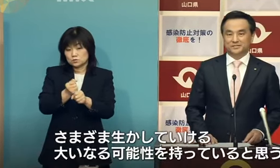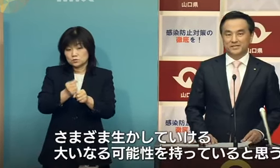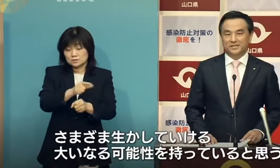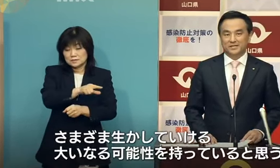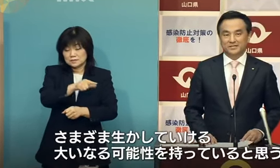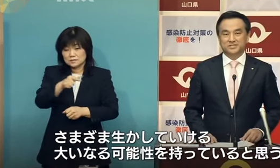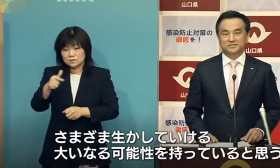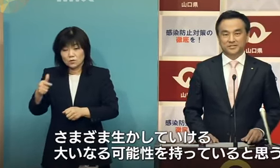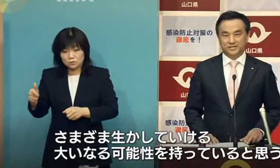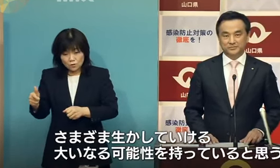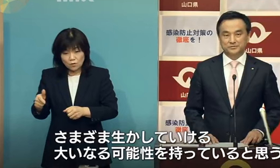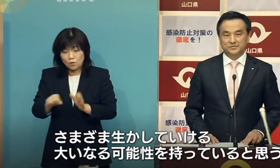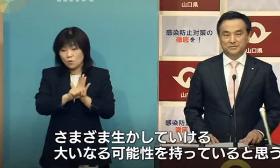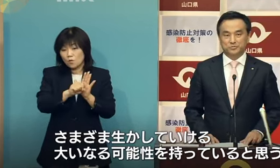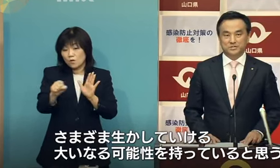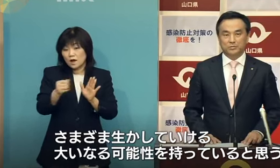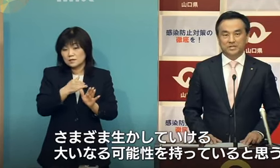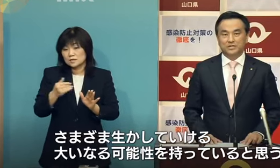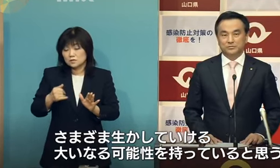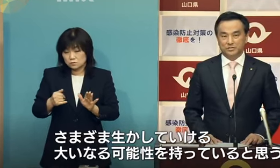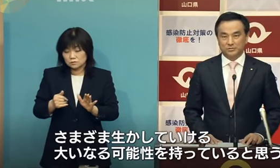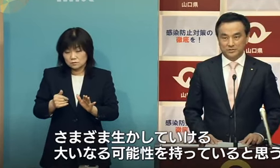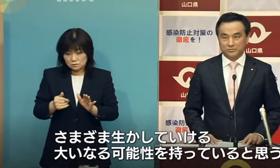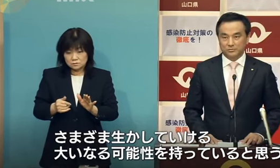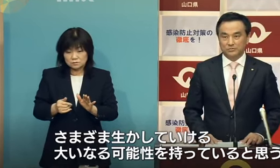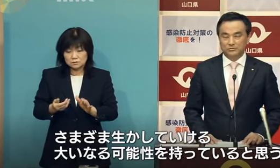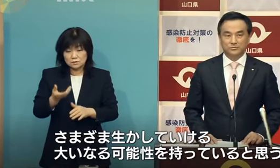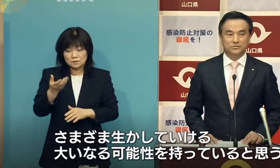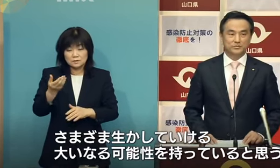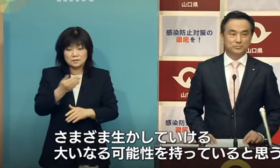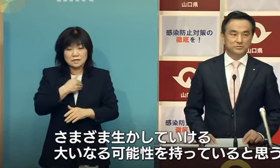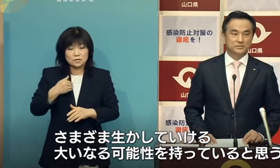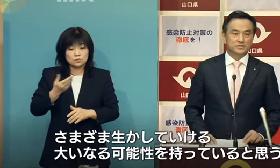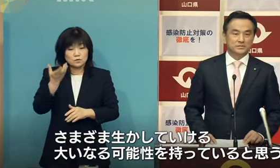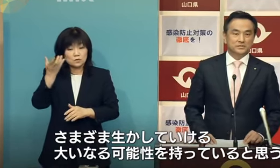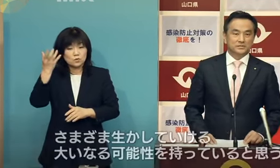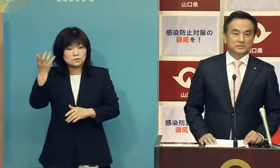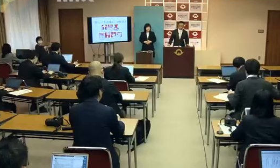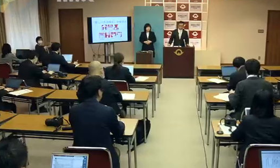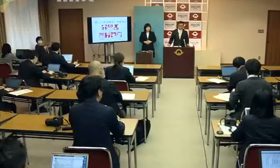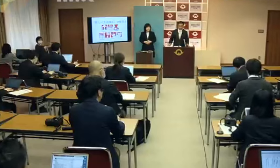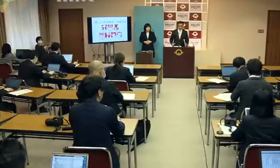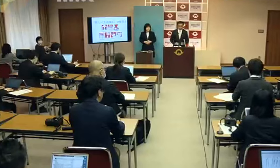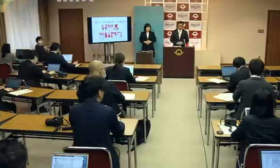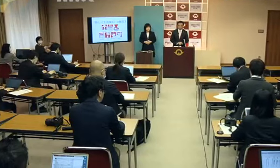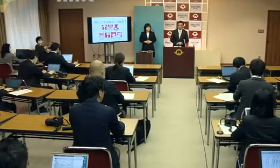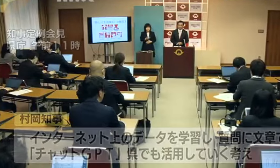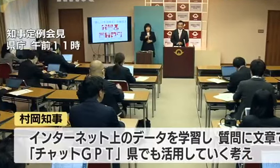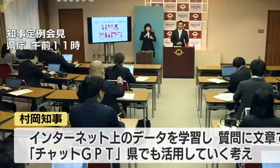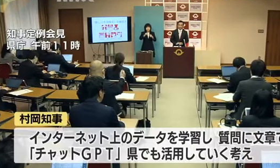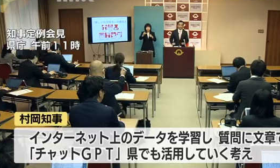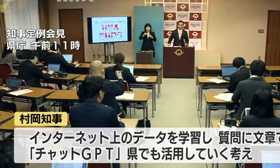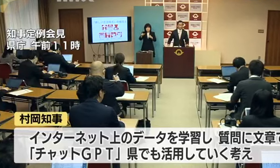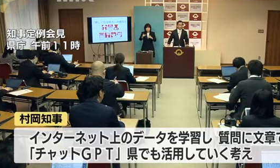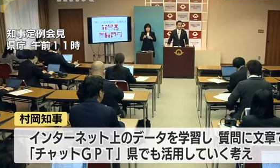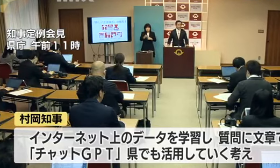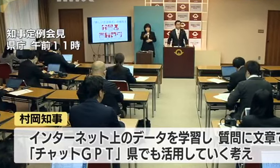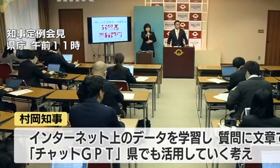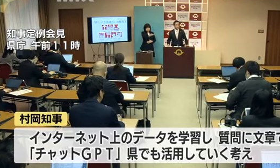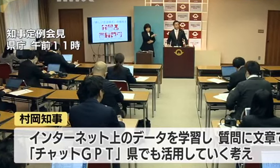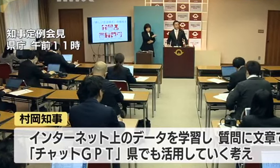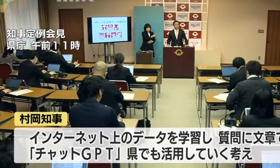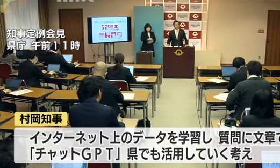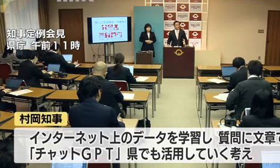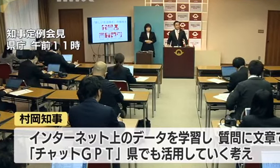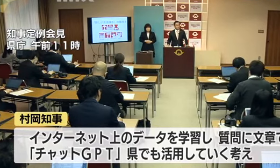ざまですね、生かしていける、そうした大いな可能性を持っていると思っております。 村岡知事はイン